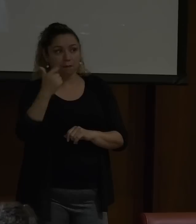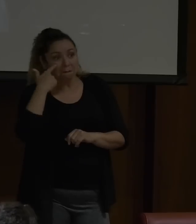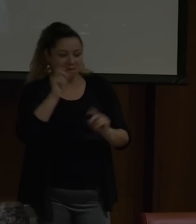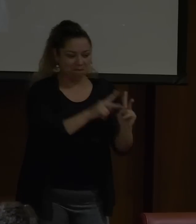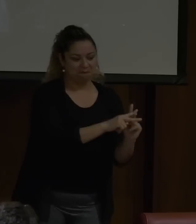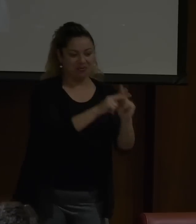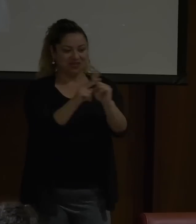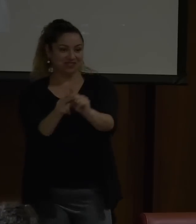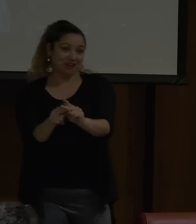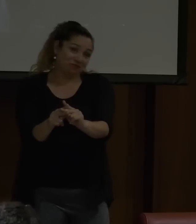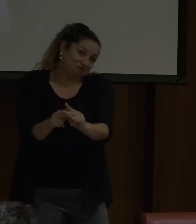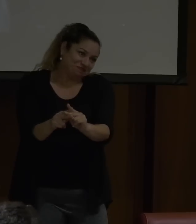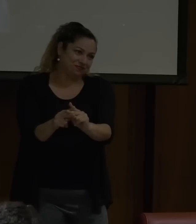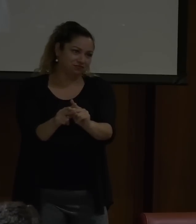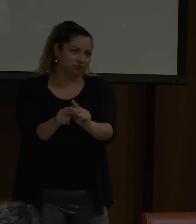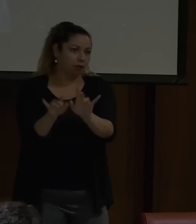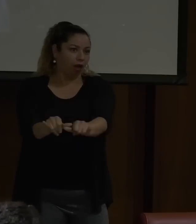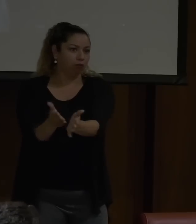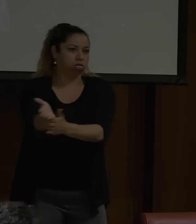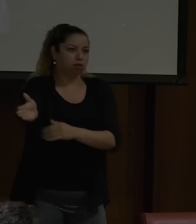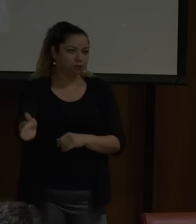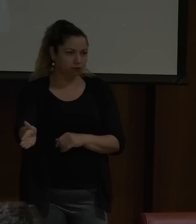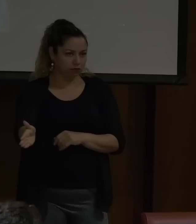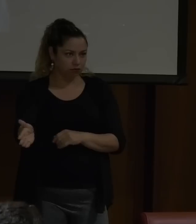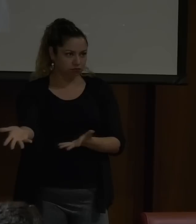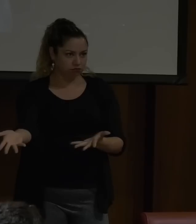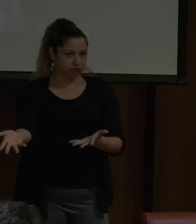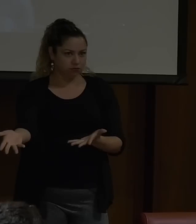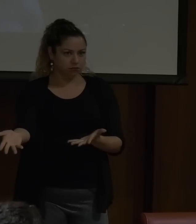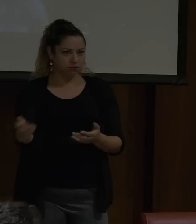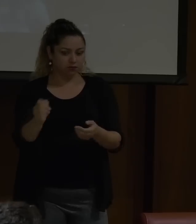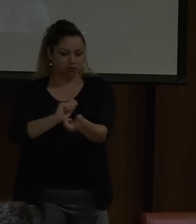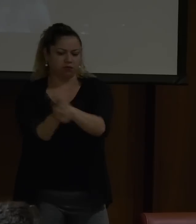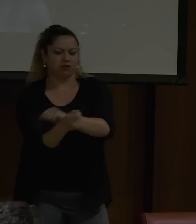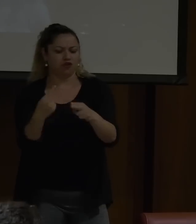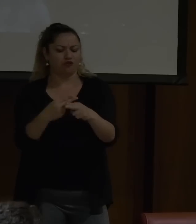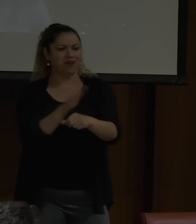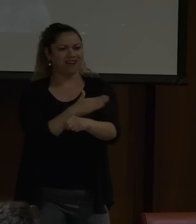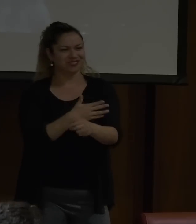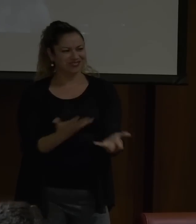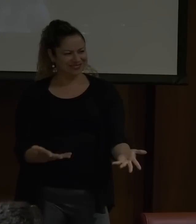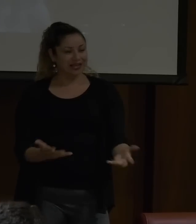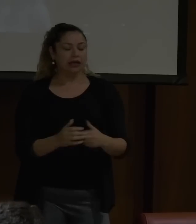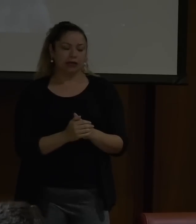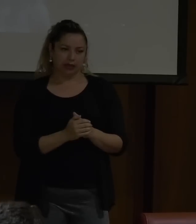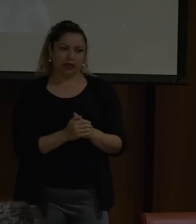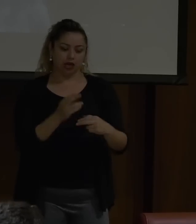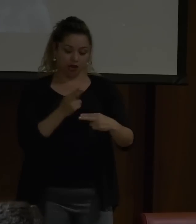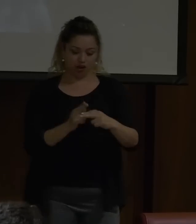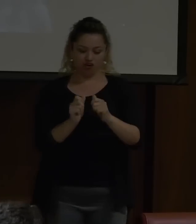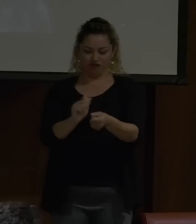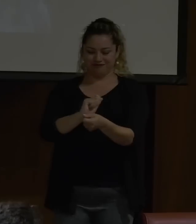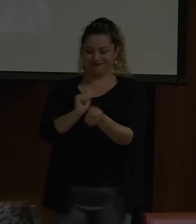prestada y no la devolvió. No le devolvió y le cambió de nombre. Ya se llamaba La Loba Ceniza, él la puso La Camaleona.